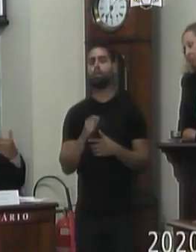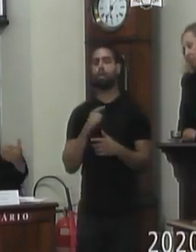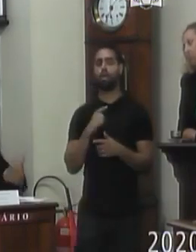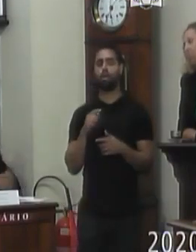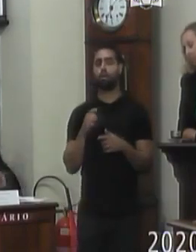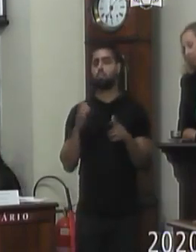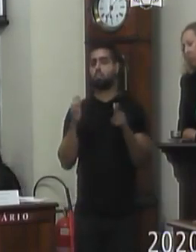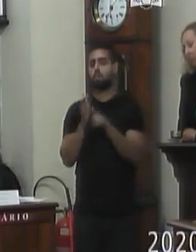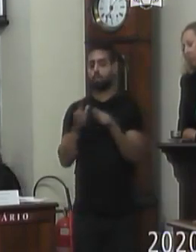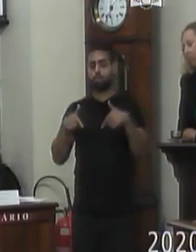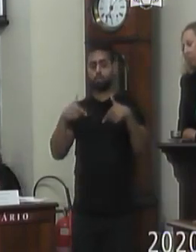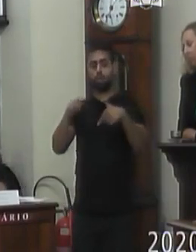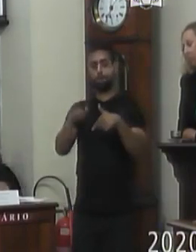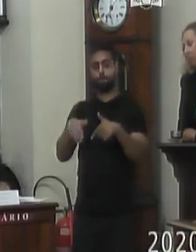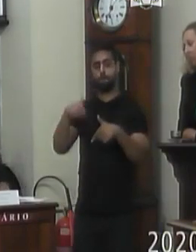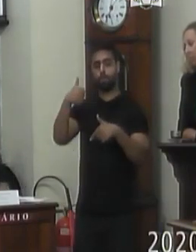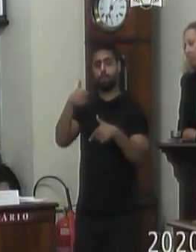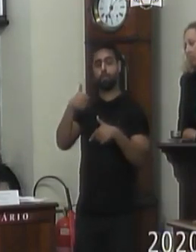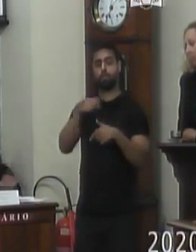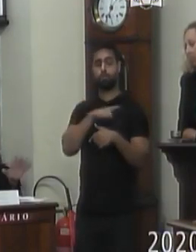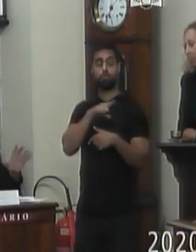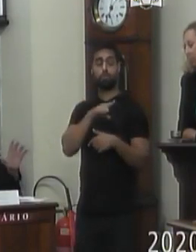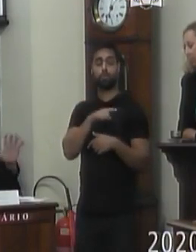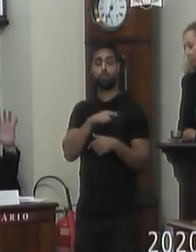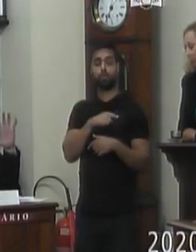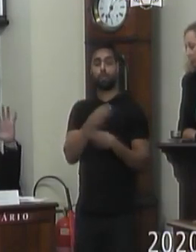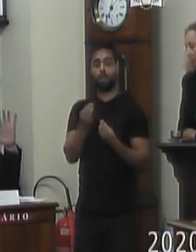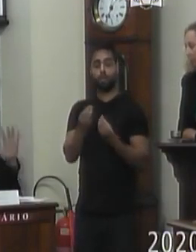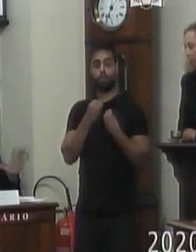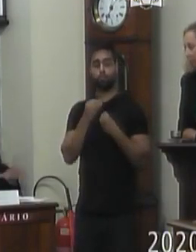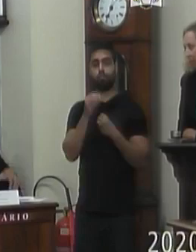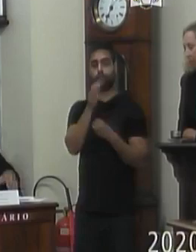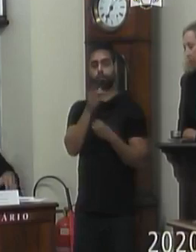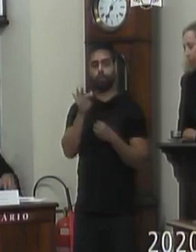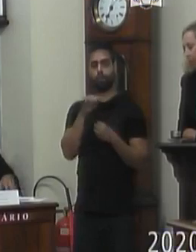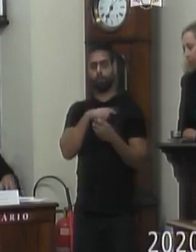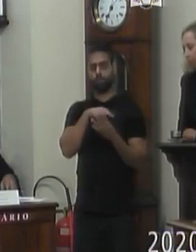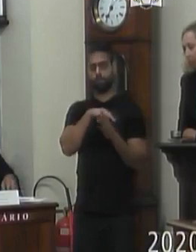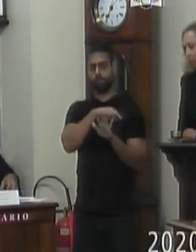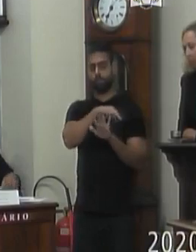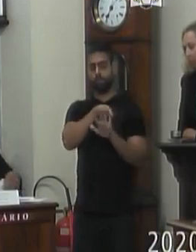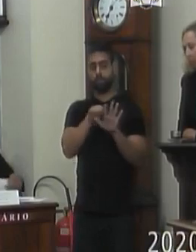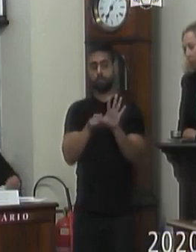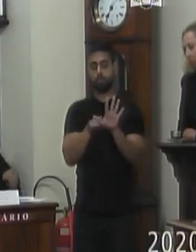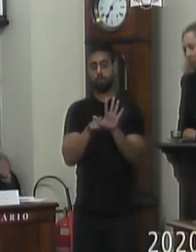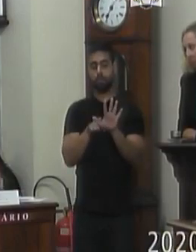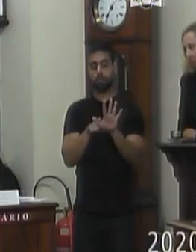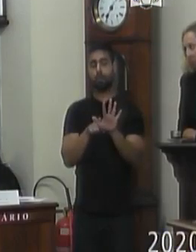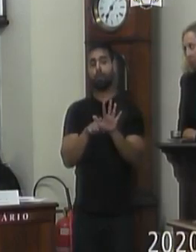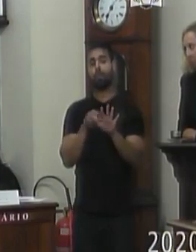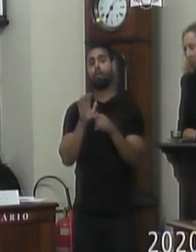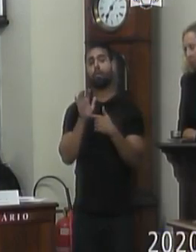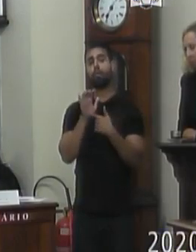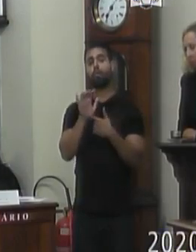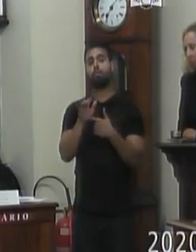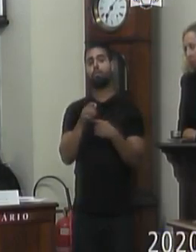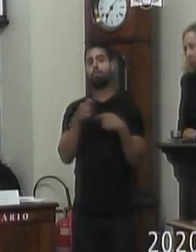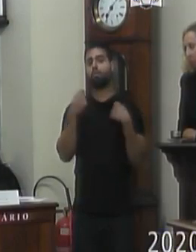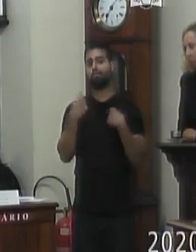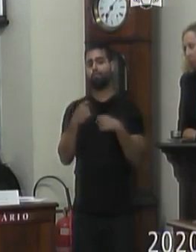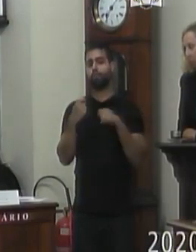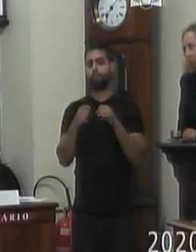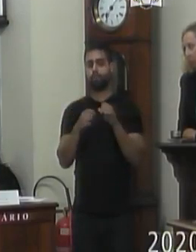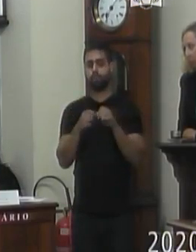para o município poder receber os recursos federais. E 5 pontos aqui, secretária, nos mostra que o município precisa fazer